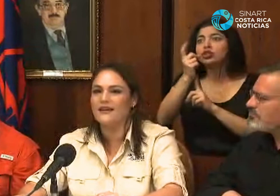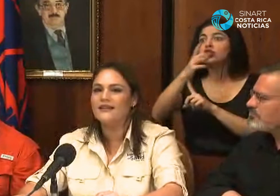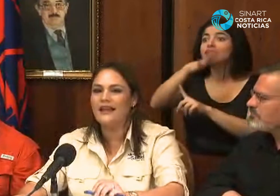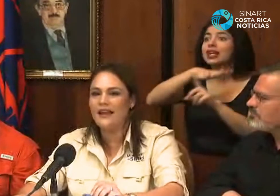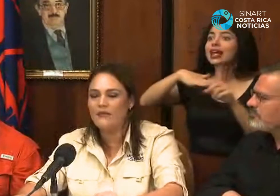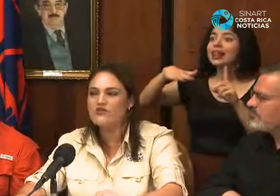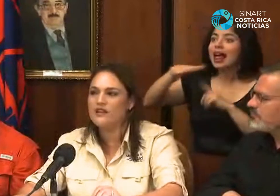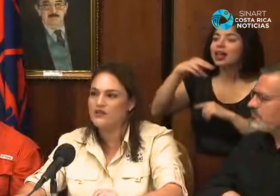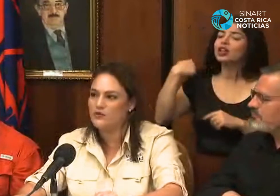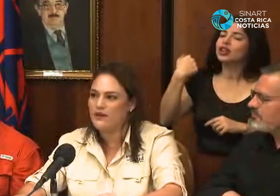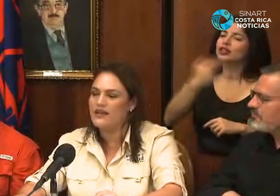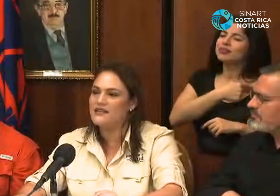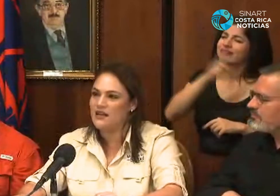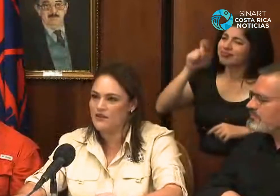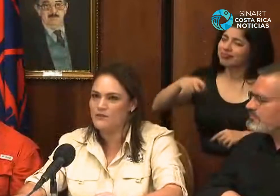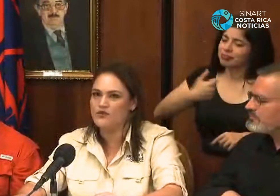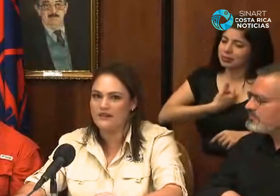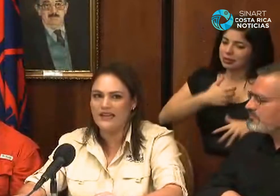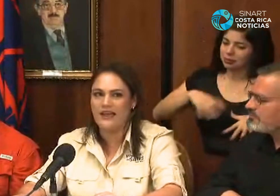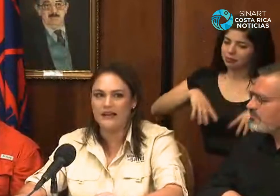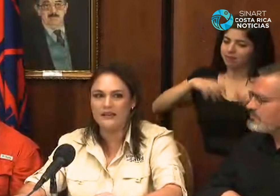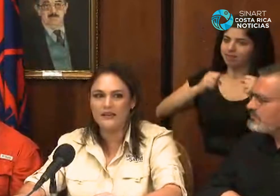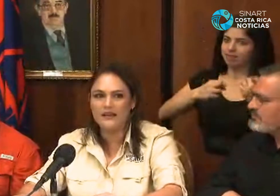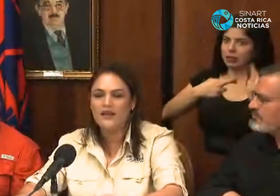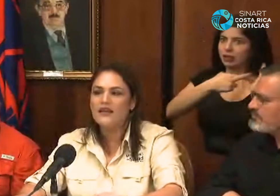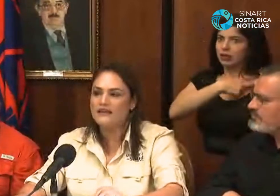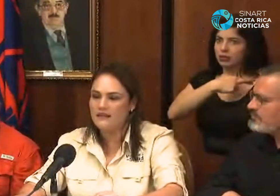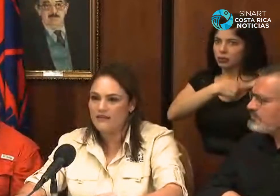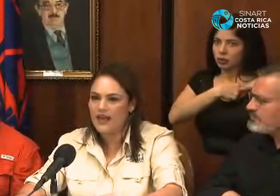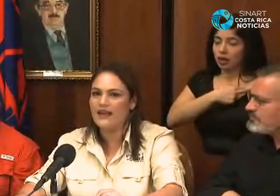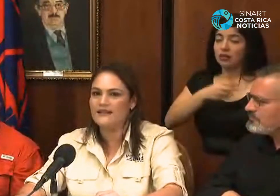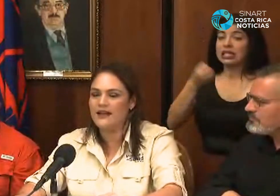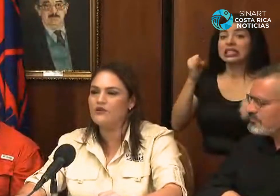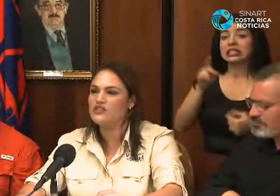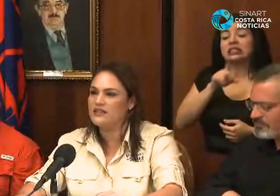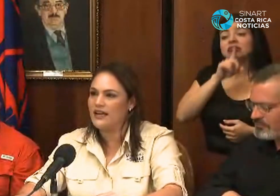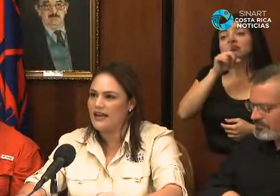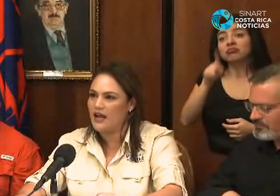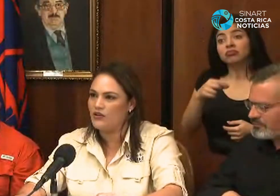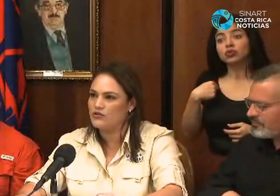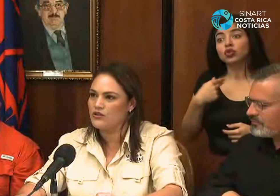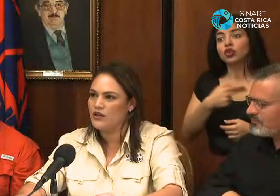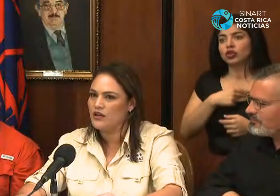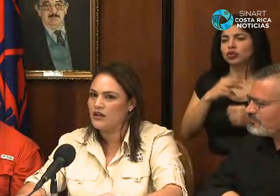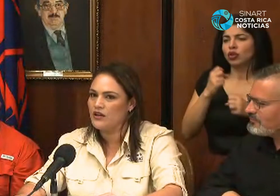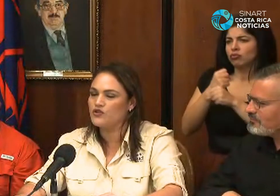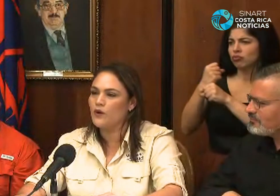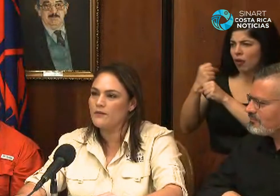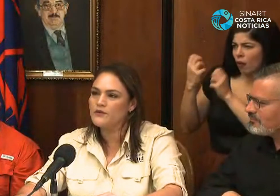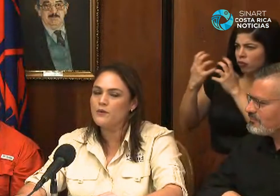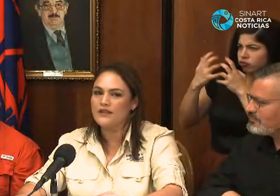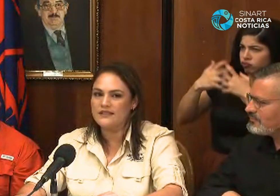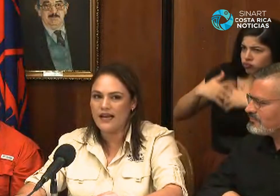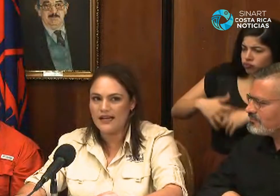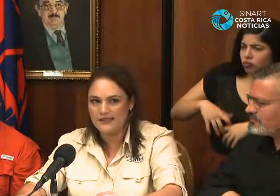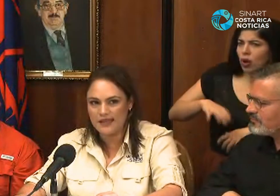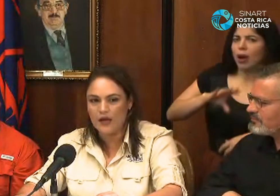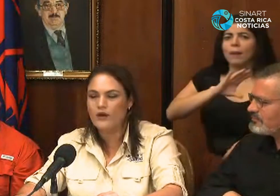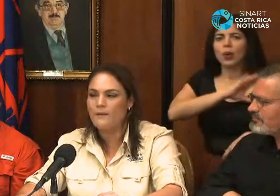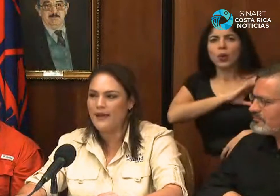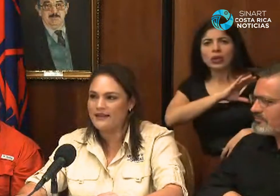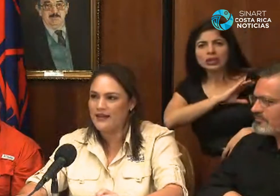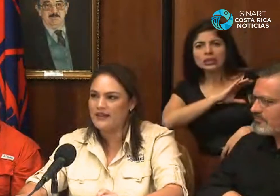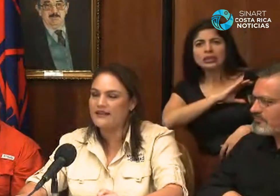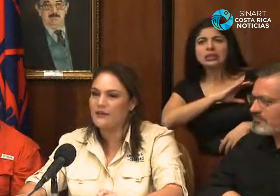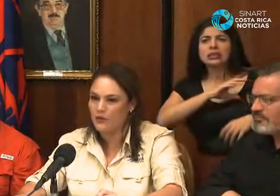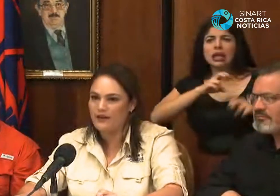sociedad tenemos que asumir esta responsabilidad. Y si bien estamos integrados los cuerpos policiales en